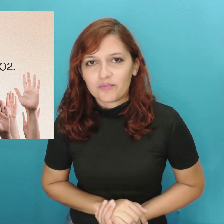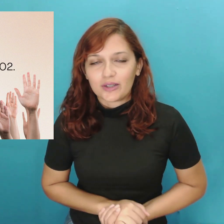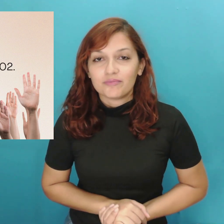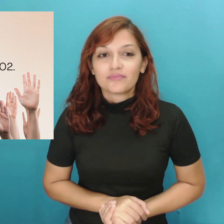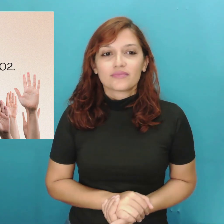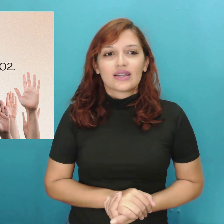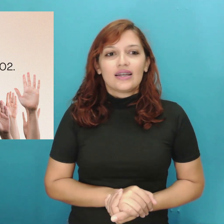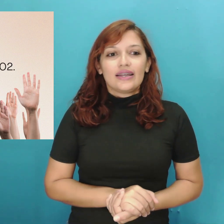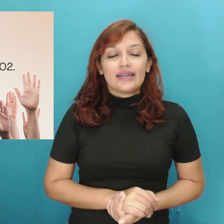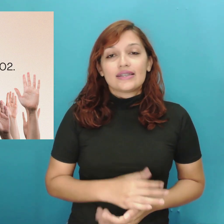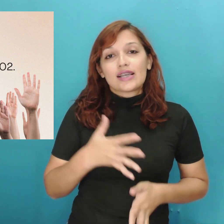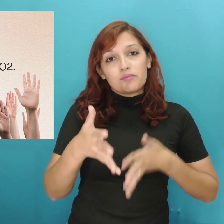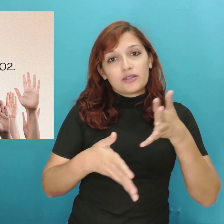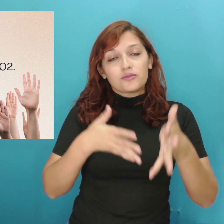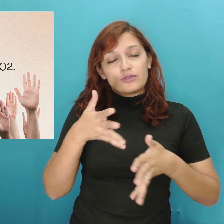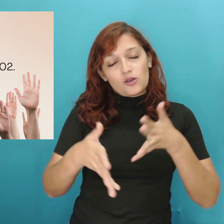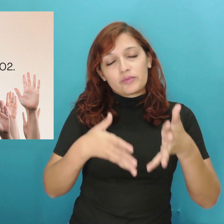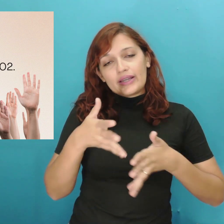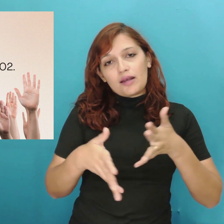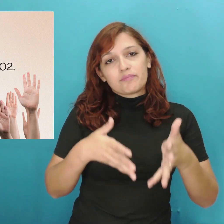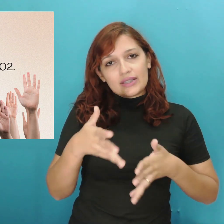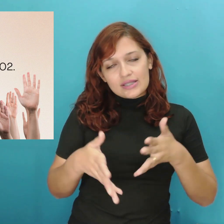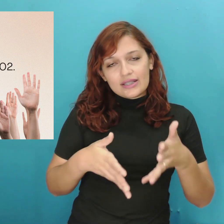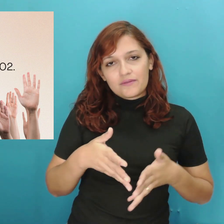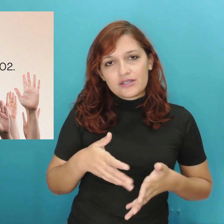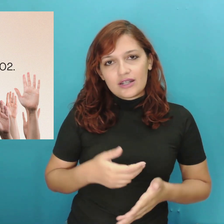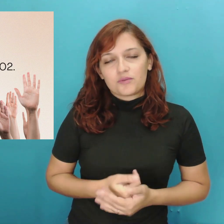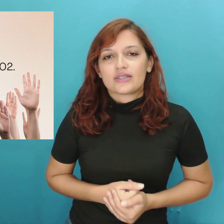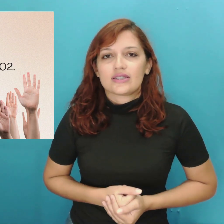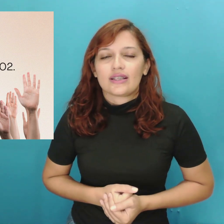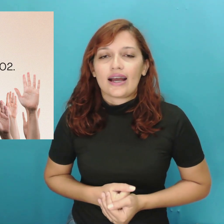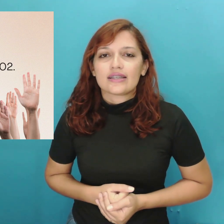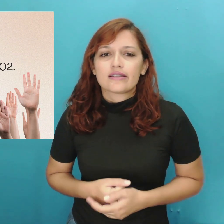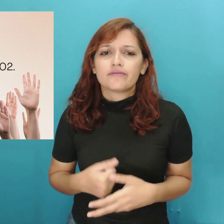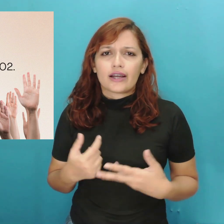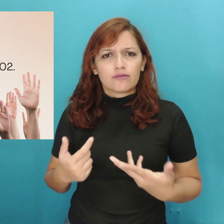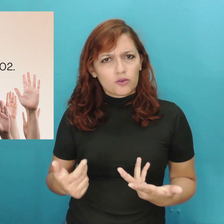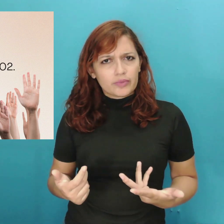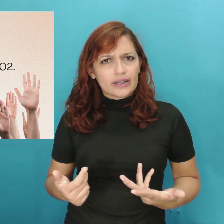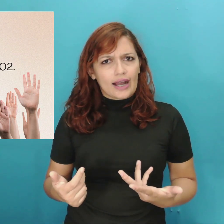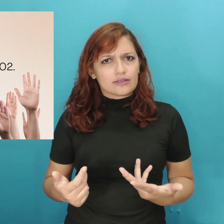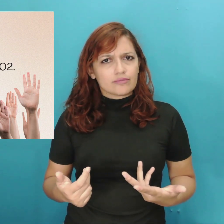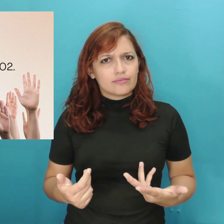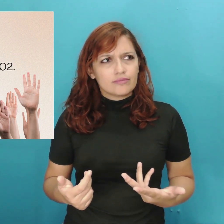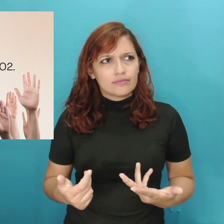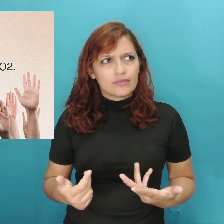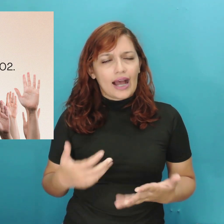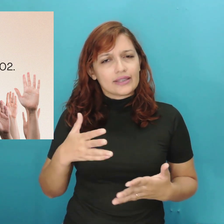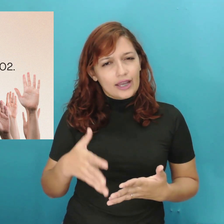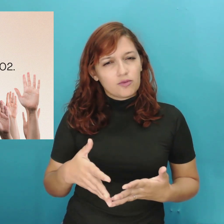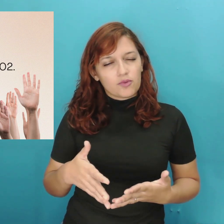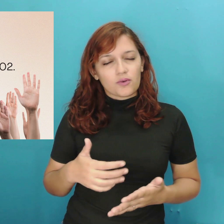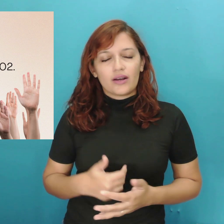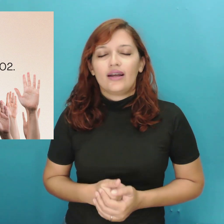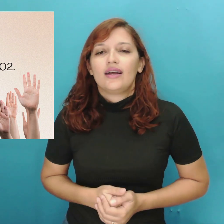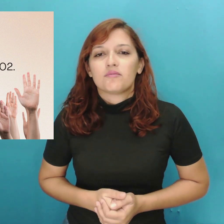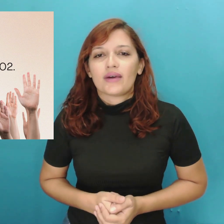pão. E sabendo se comunicar apenas através da língua de sinais, ficava complicado. Ainda é um pouco.